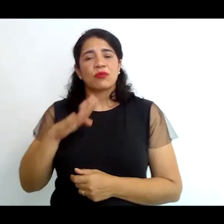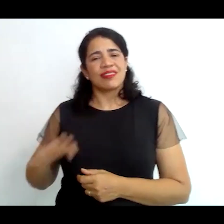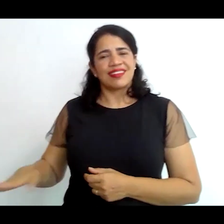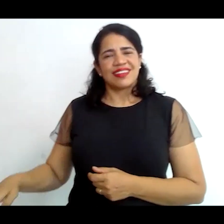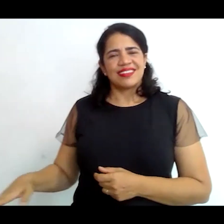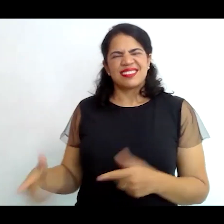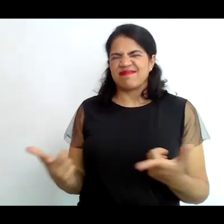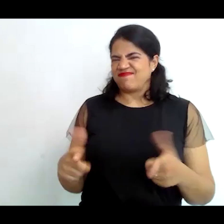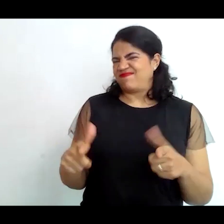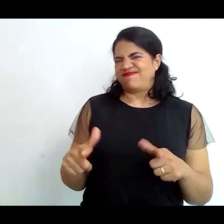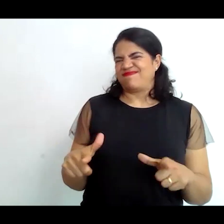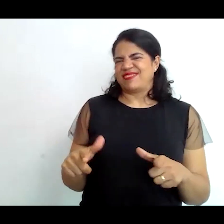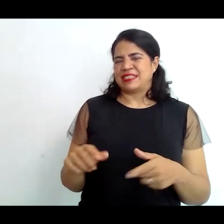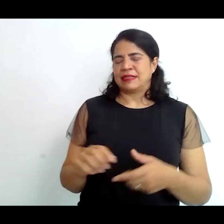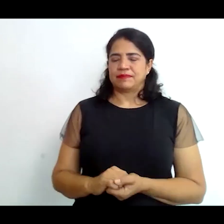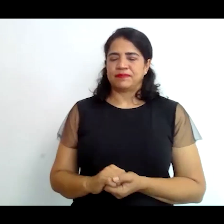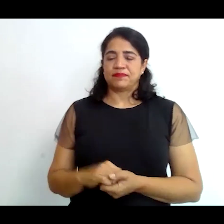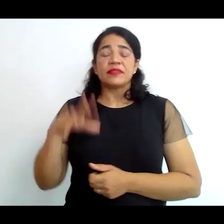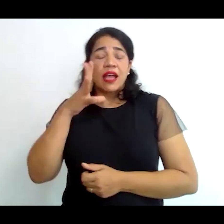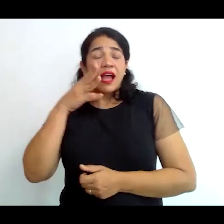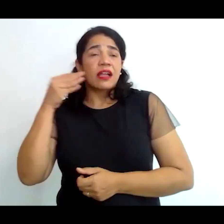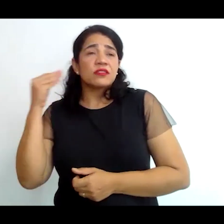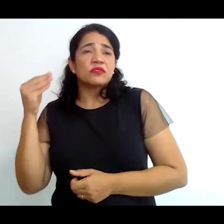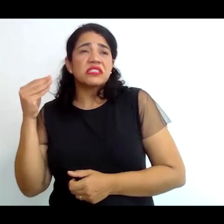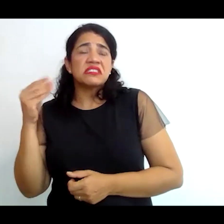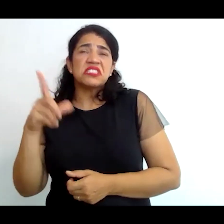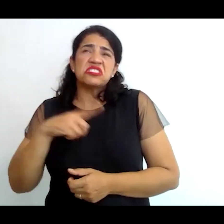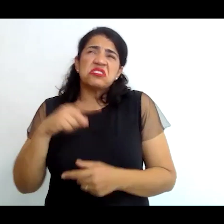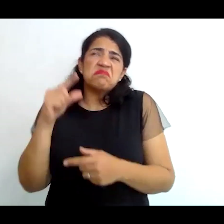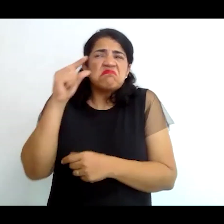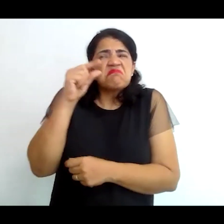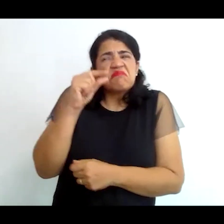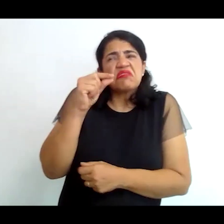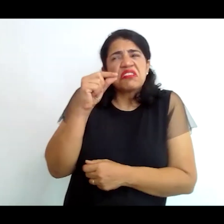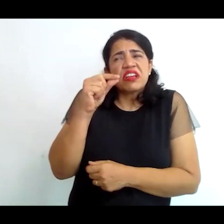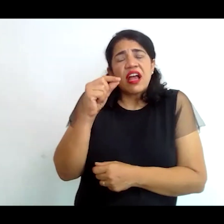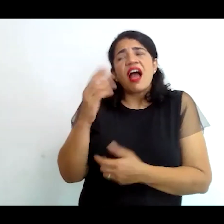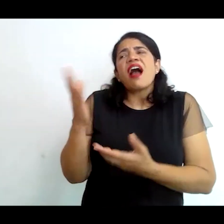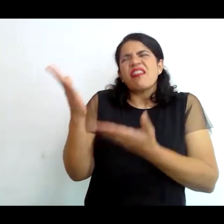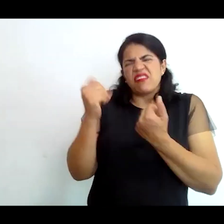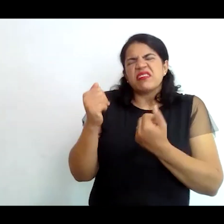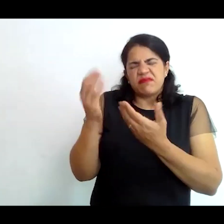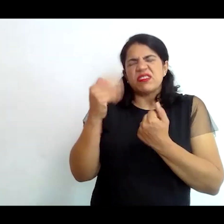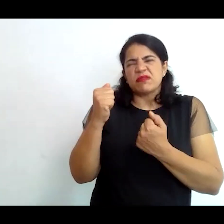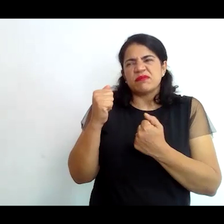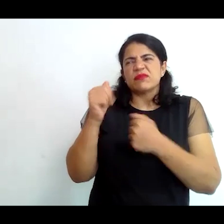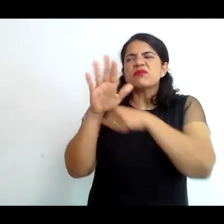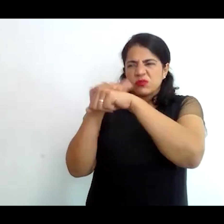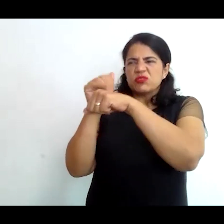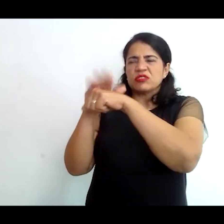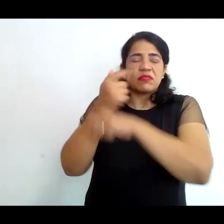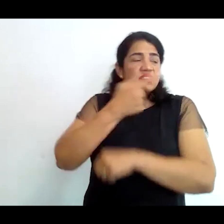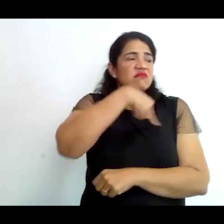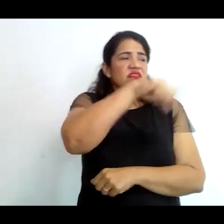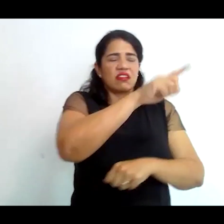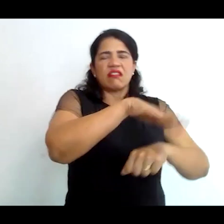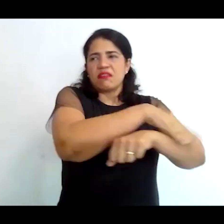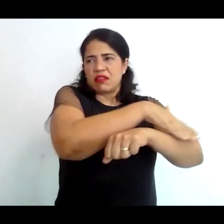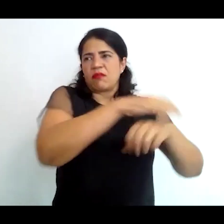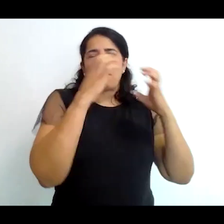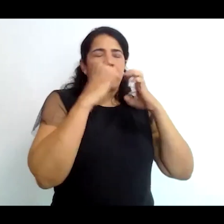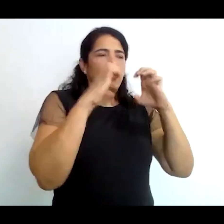certo? Adolescente está, não, vamos sair, sai, então com maior alegria. Agora, jovem já tem um pouco mais de dificuldade,